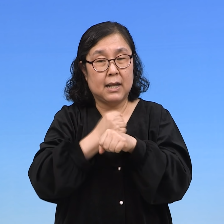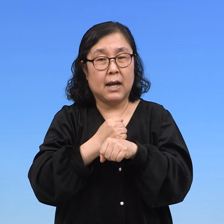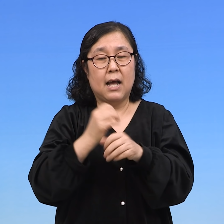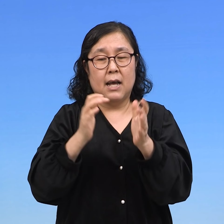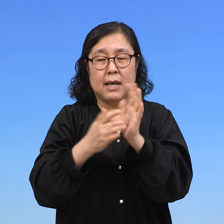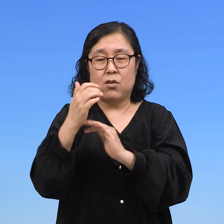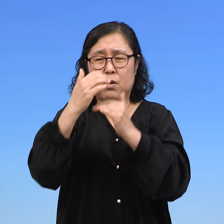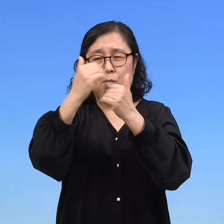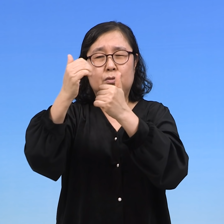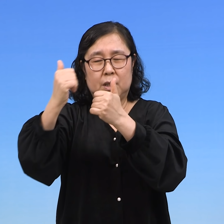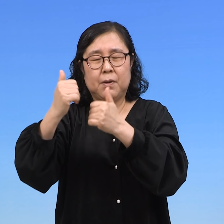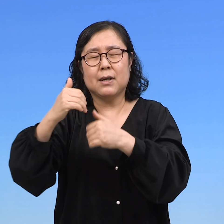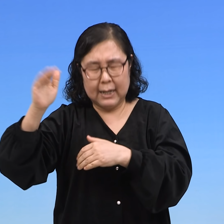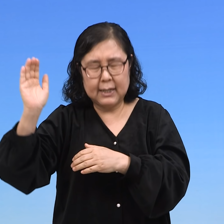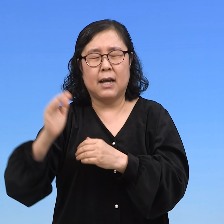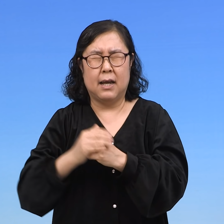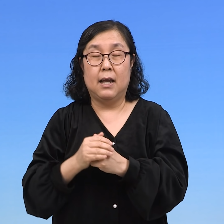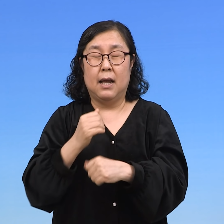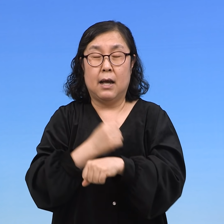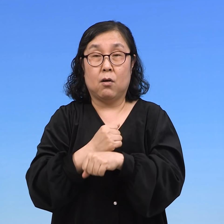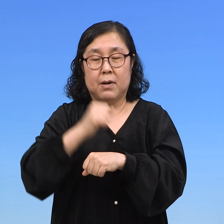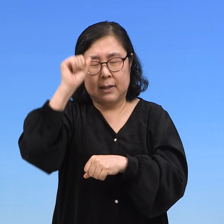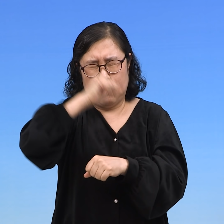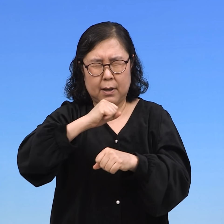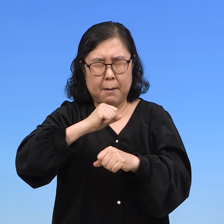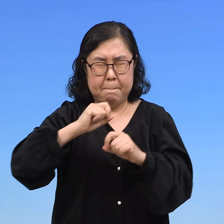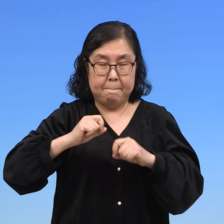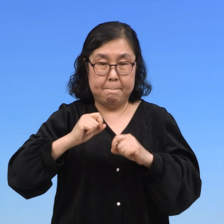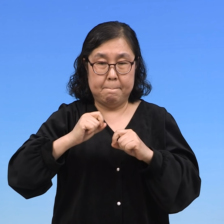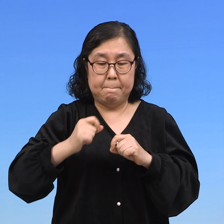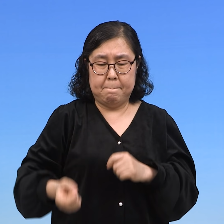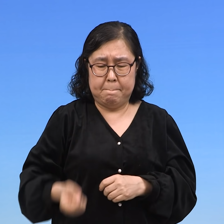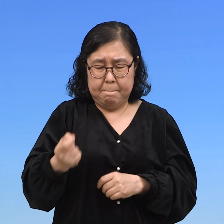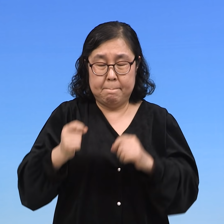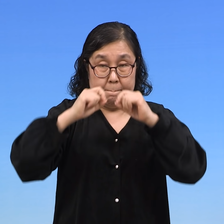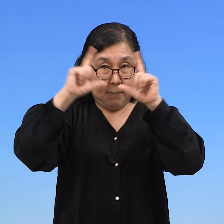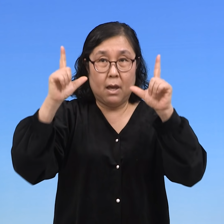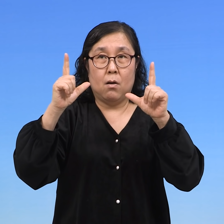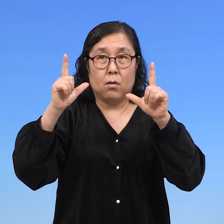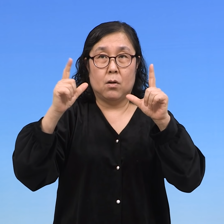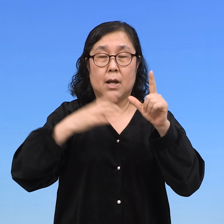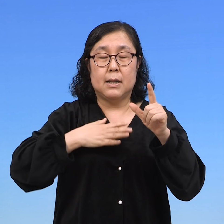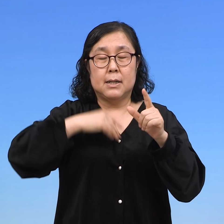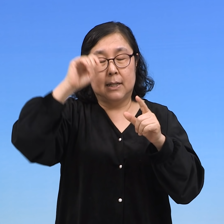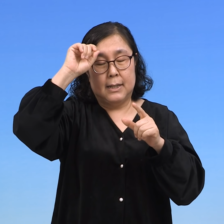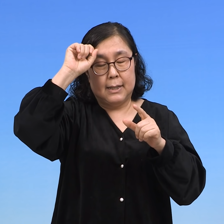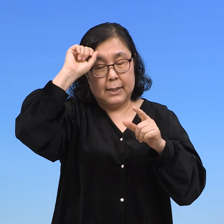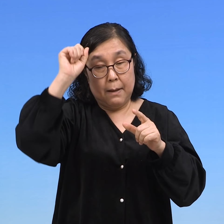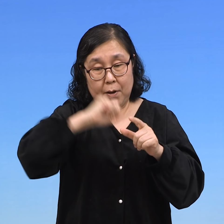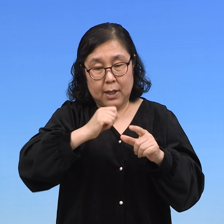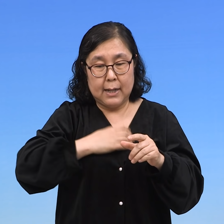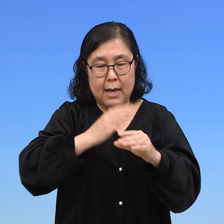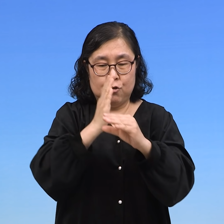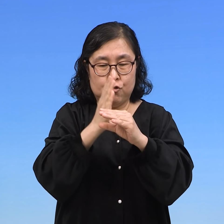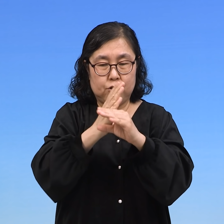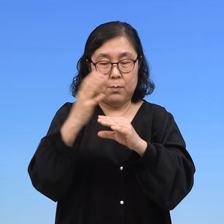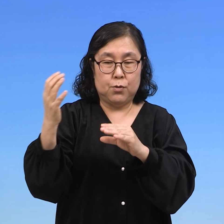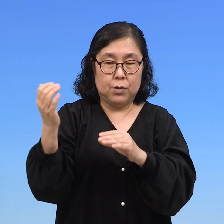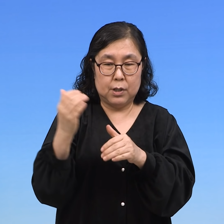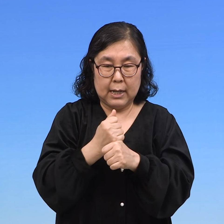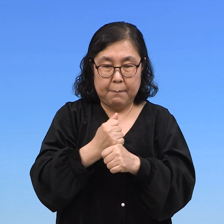불러가면 주님 부르시면 가지 뭐 그러고 새벽에 일어나고 그 새벽에 막 너무 저에게 중심을 잡아주는